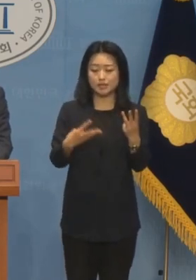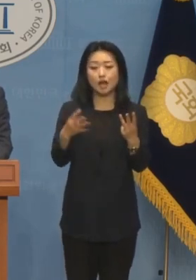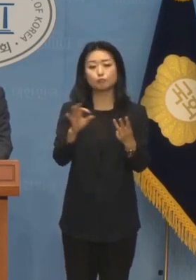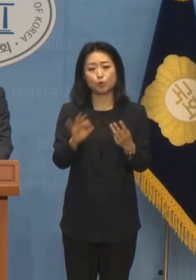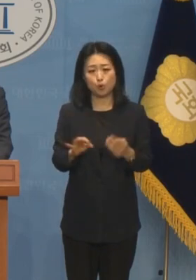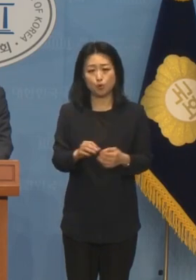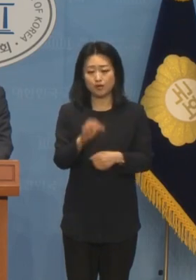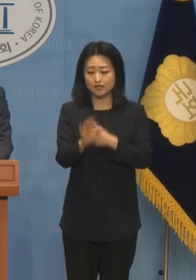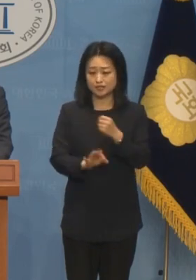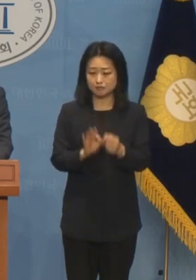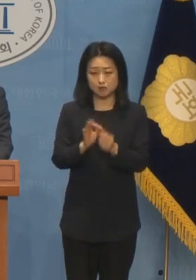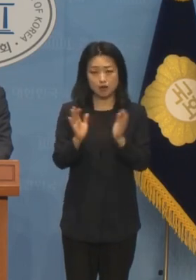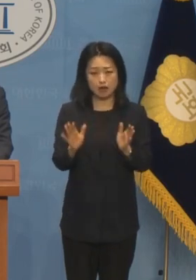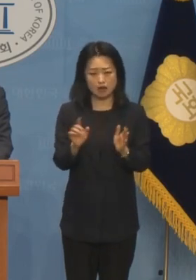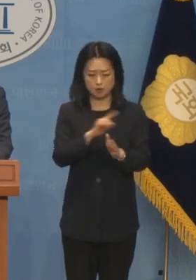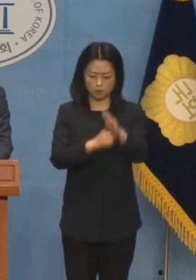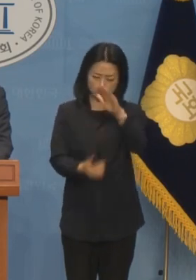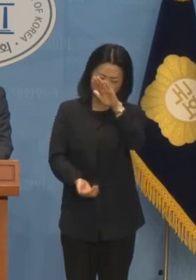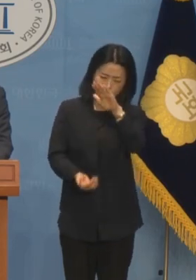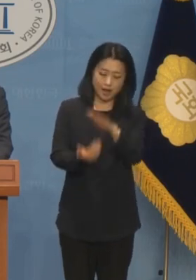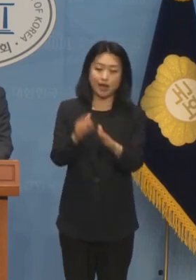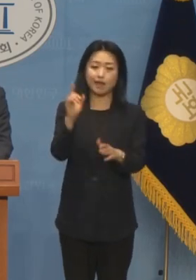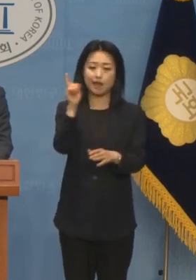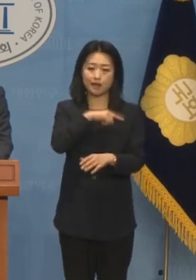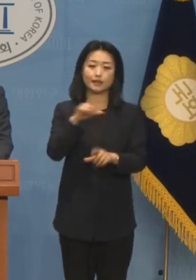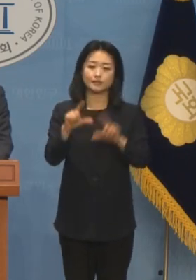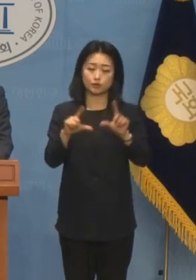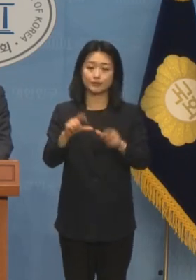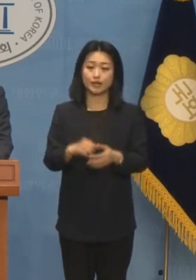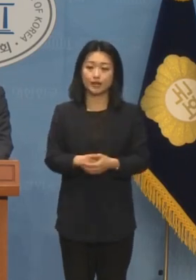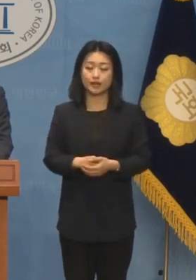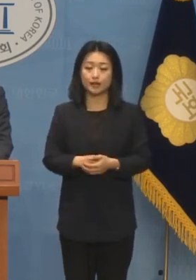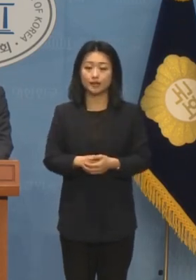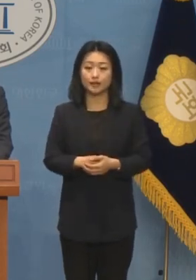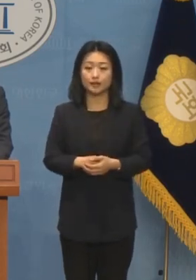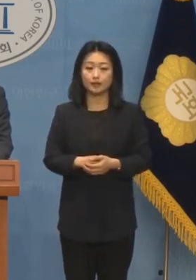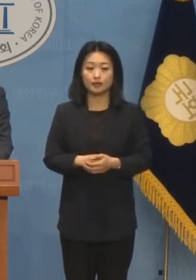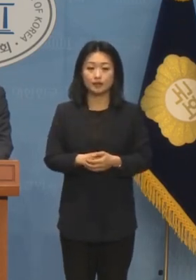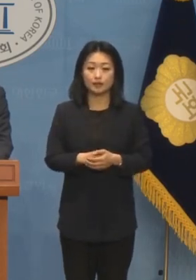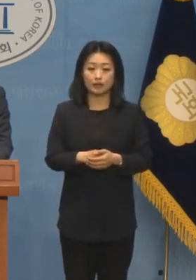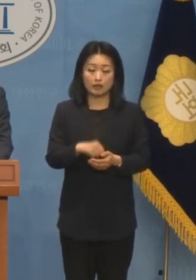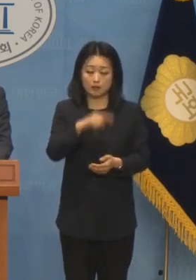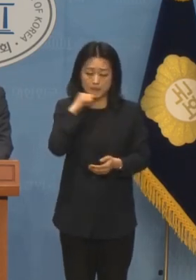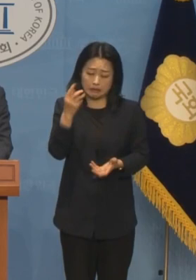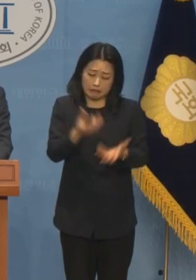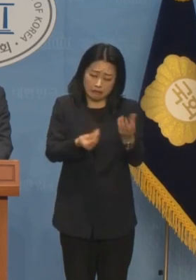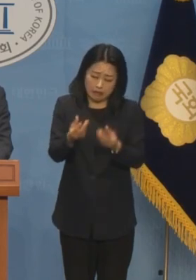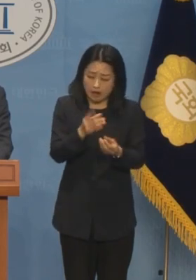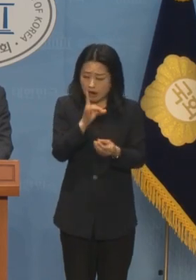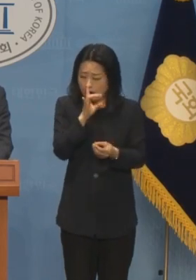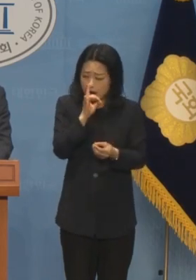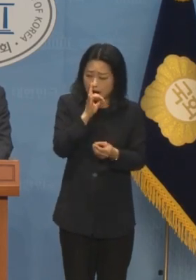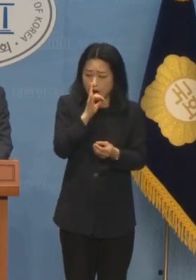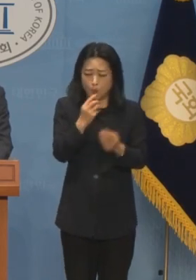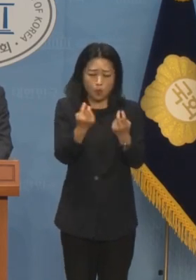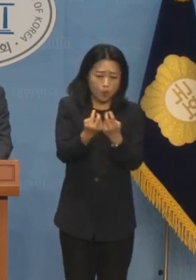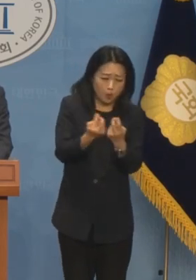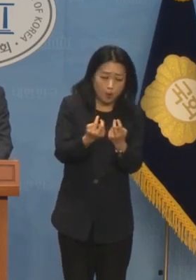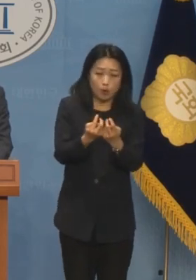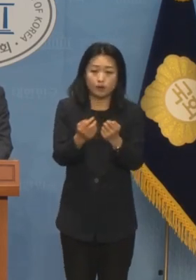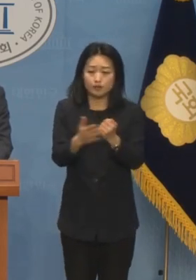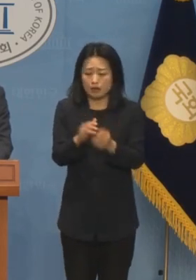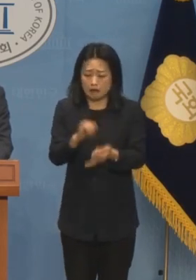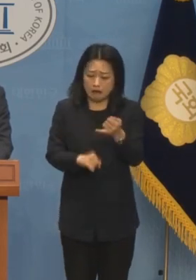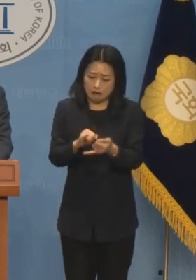10년 만에 아주 최고 최악의 수준입니다 별한 끝에 몰린 다중 채무자들이 소액 지급을 못해서